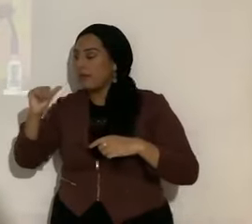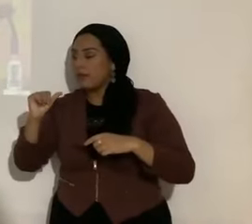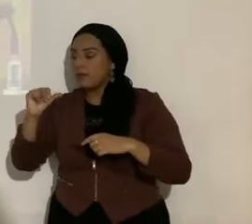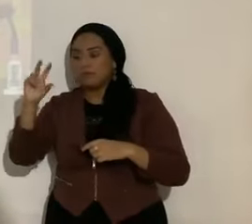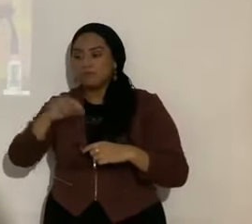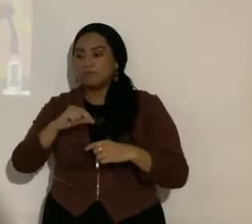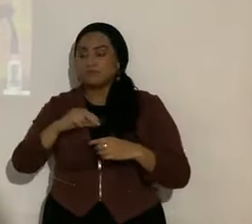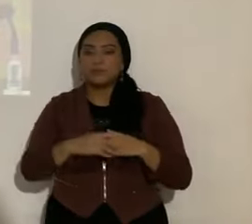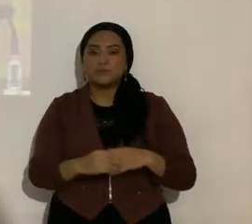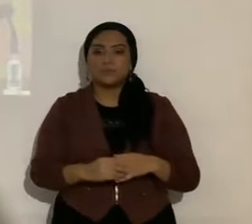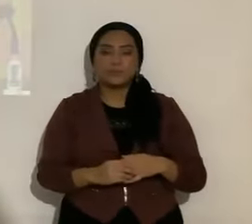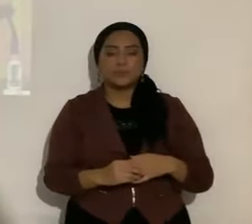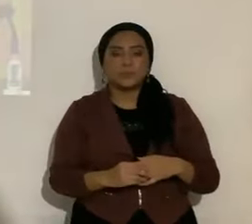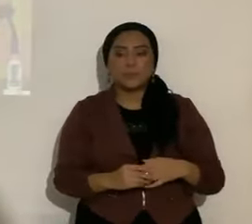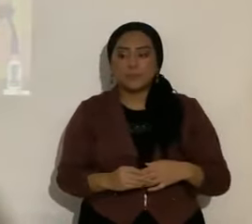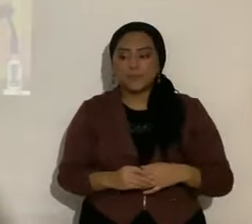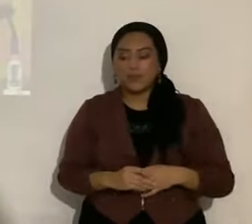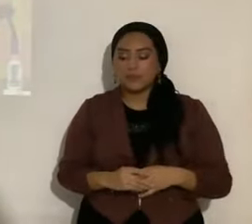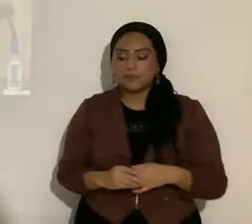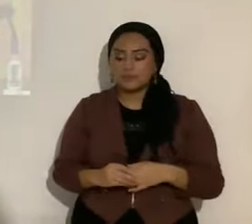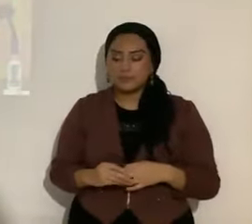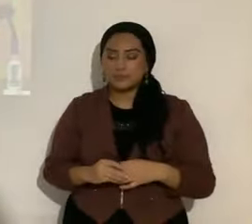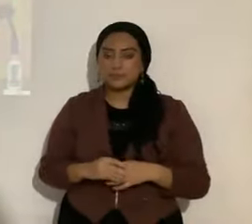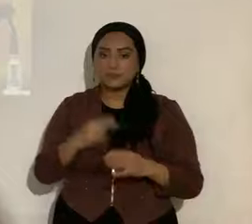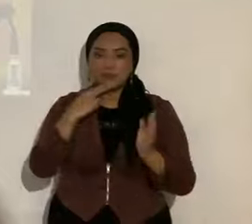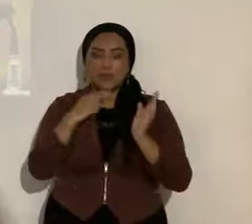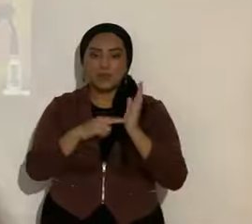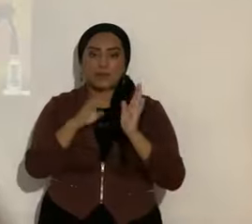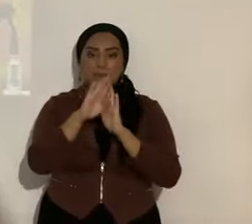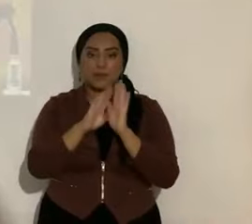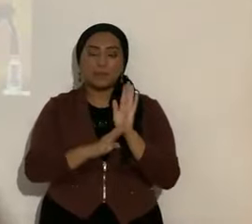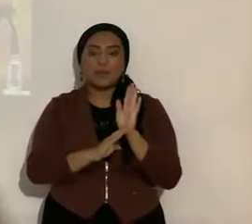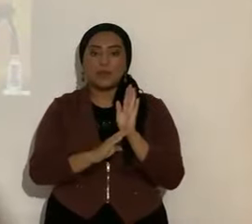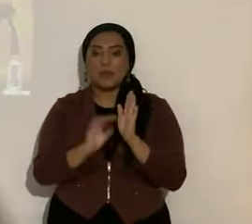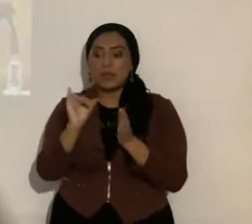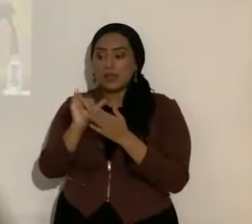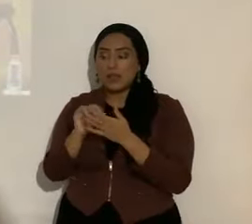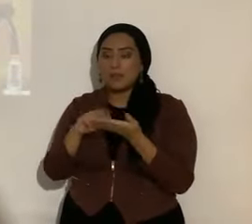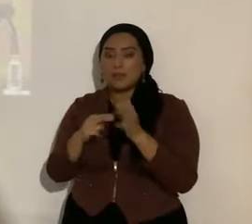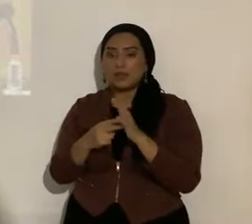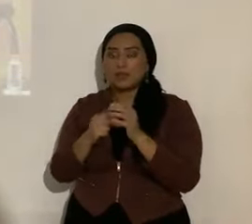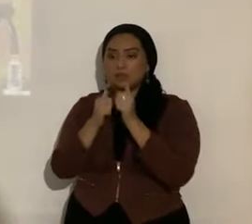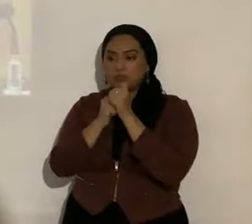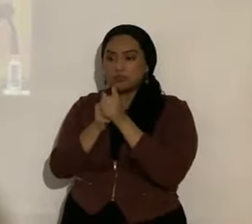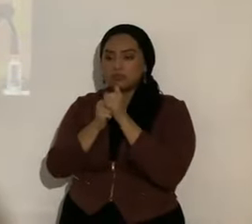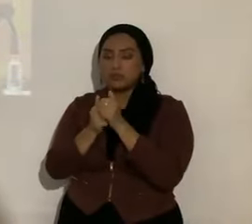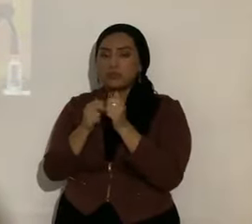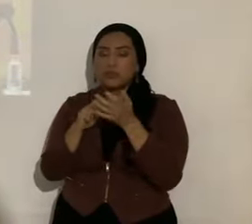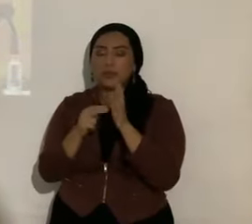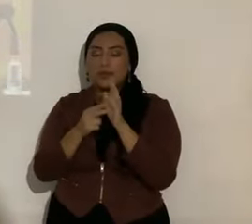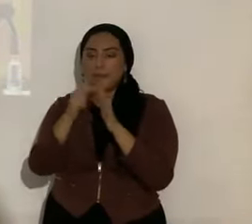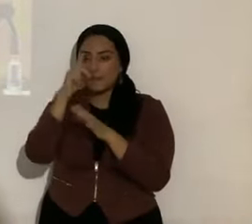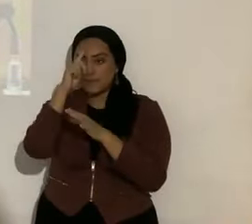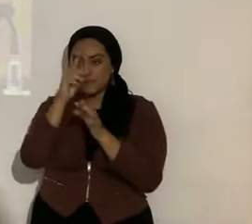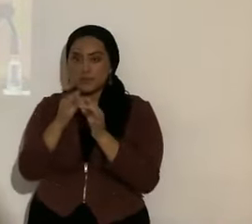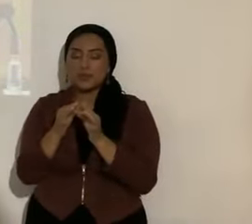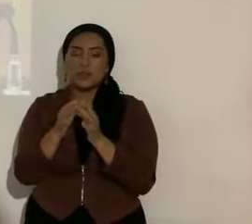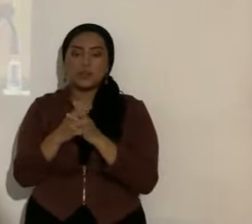no. Bueno, anoten ahí en su Biblia, esto es perseverar, esto es